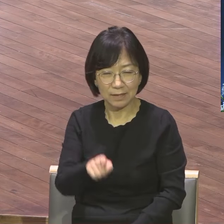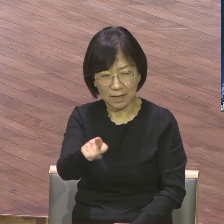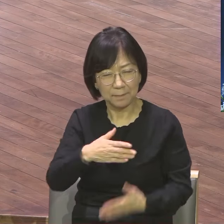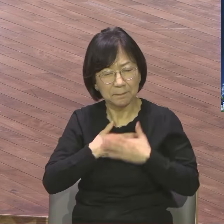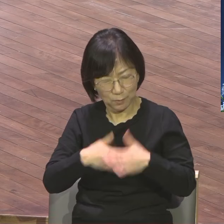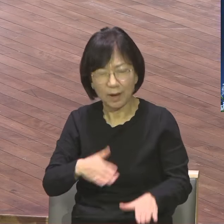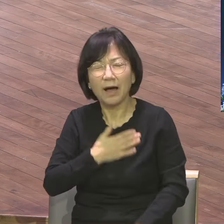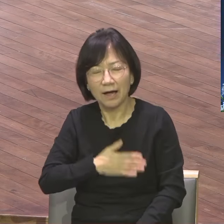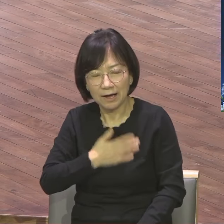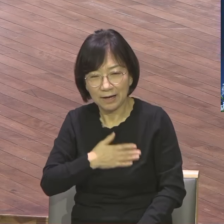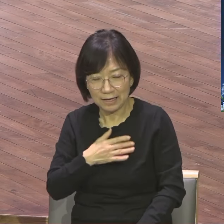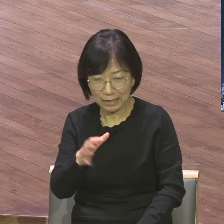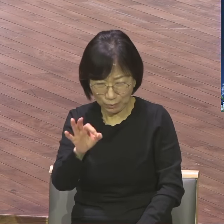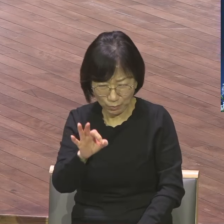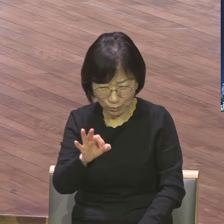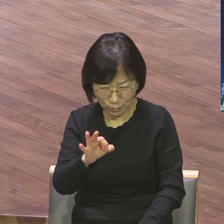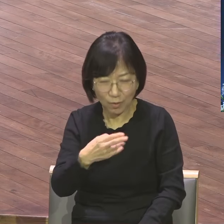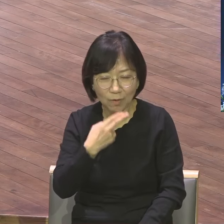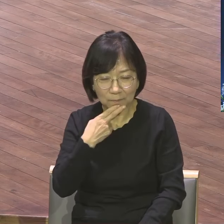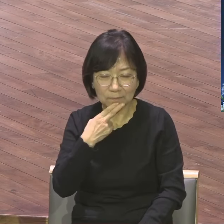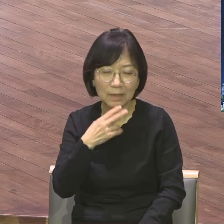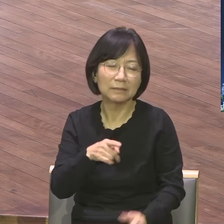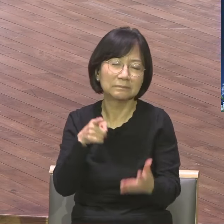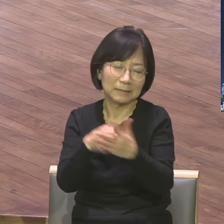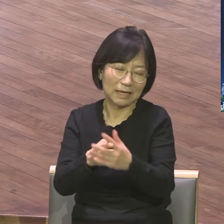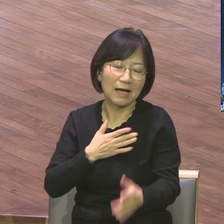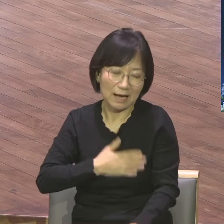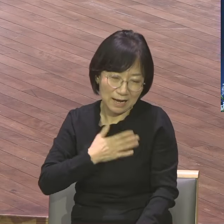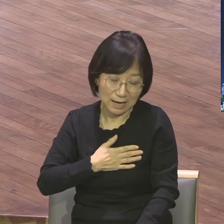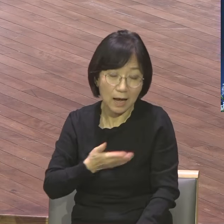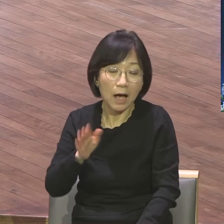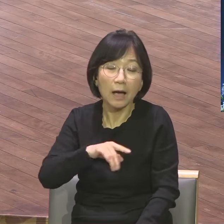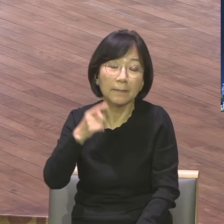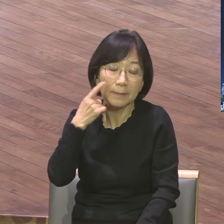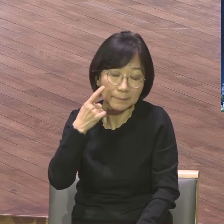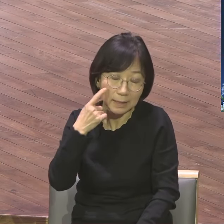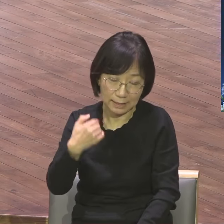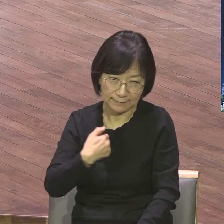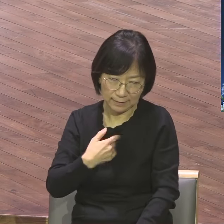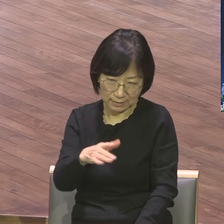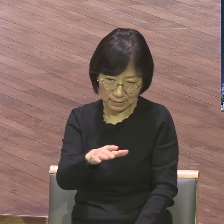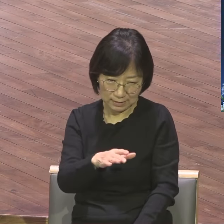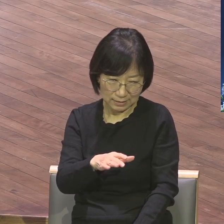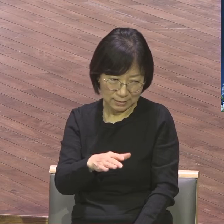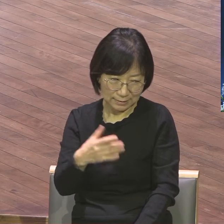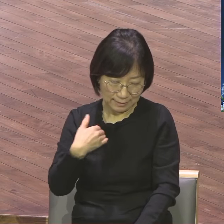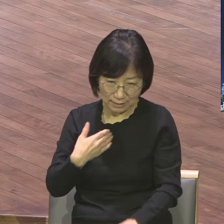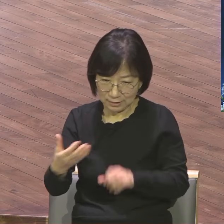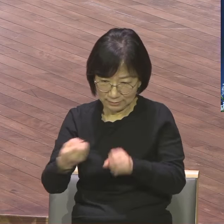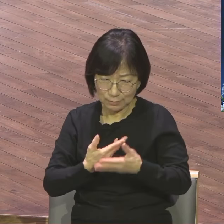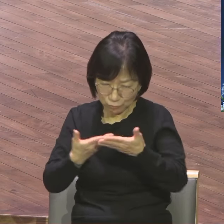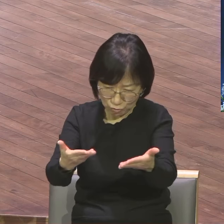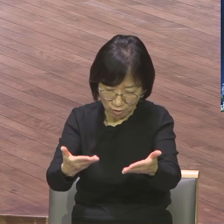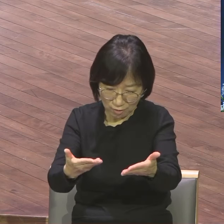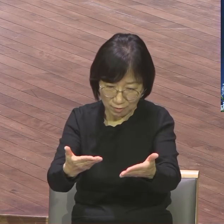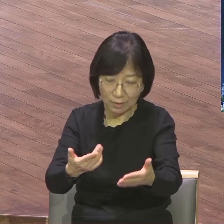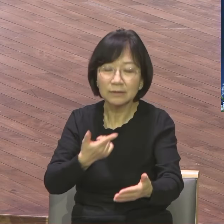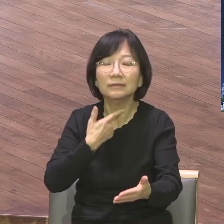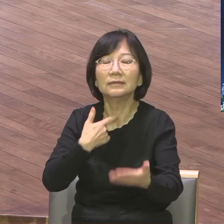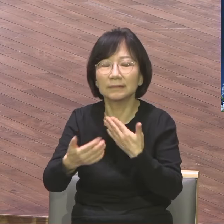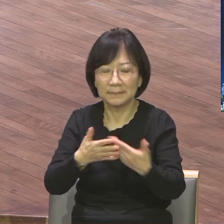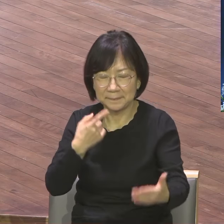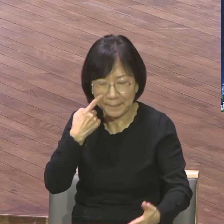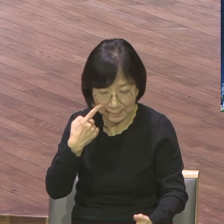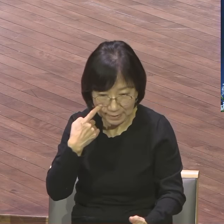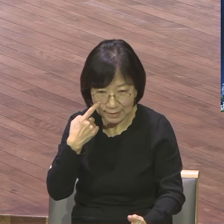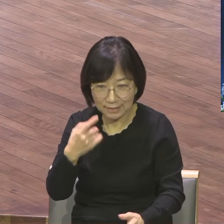돈 없는 거 안다. 그럼 한번 해봐라. 내가 어떻게 도와주고 어떻게 응답하고 어떻게 너에게